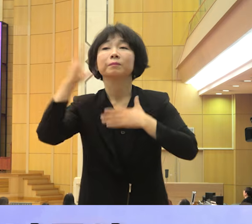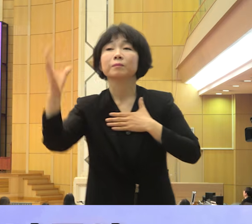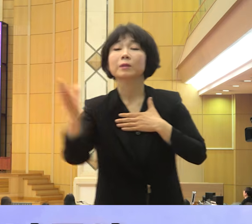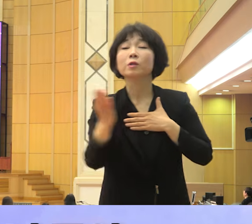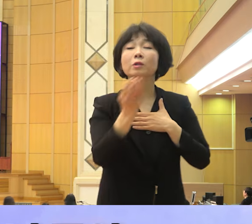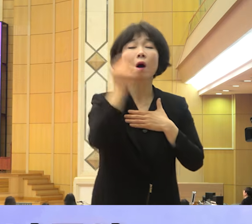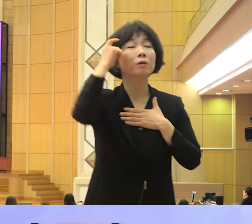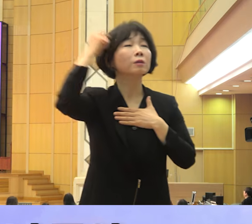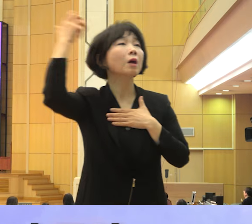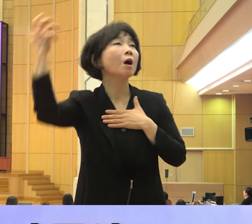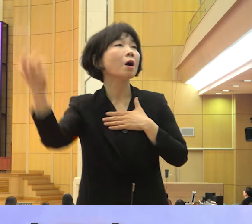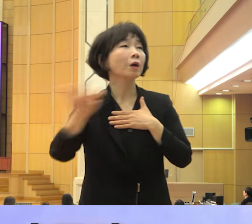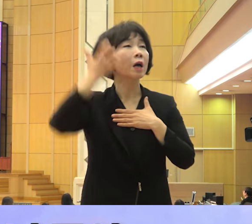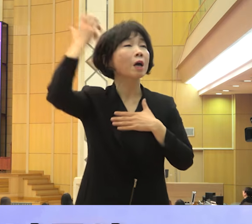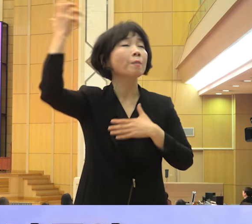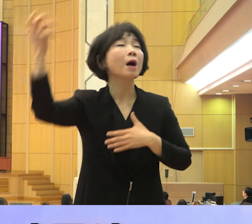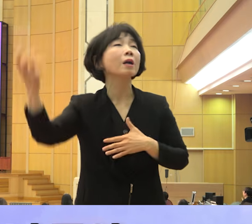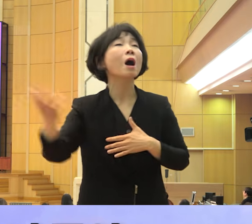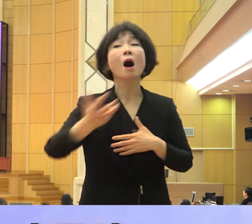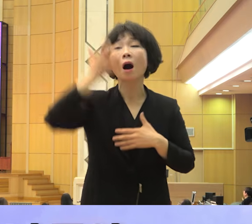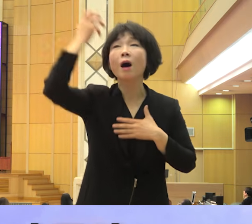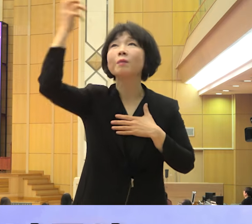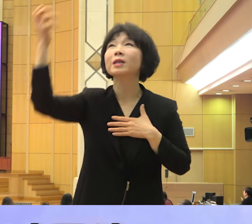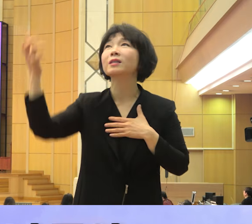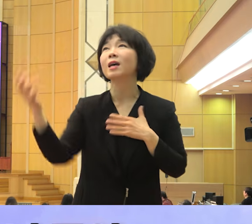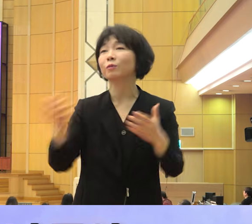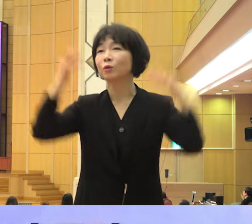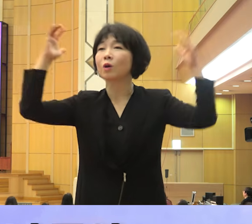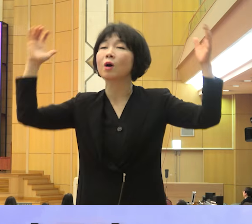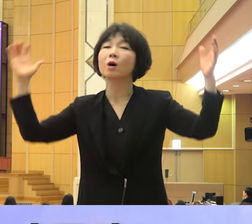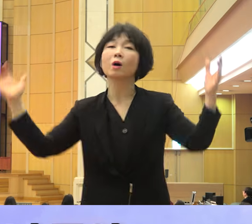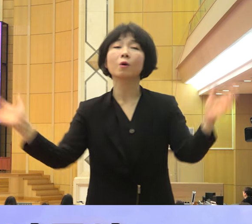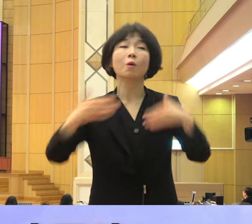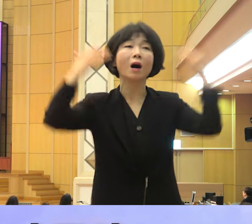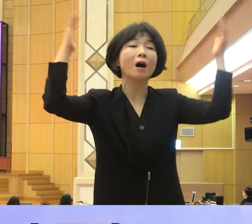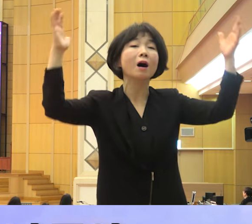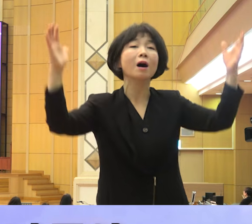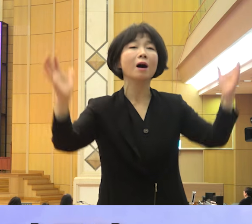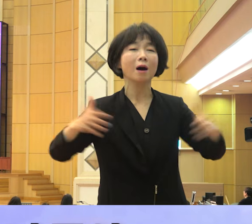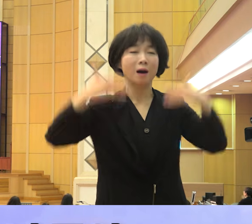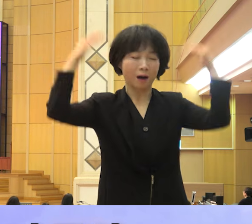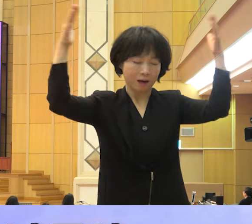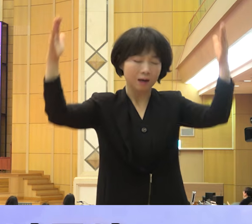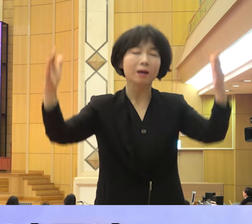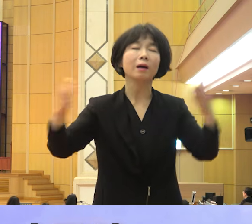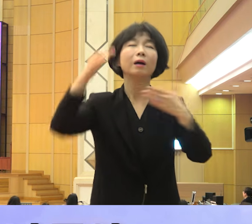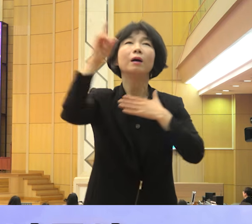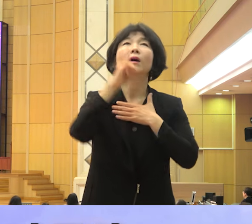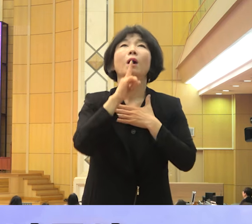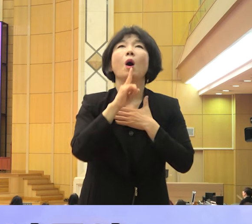하소서. 성령의 바람 이제 불어와.